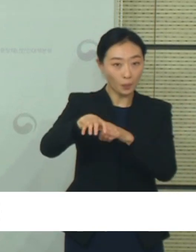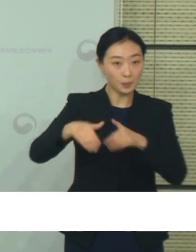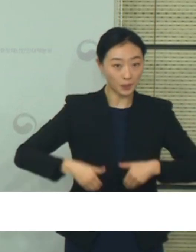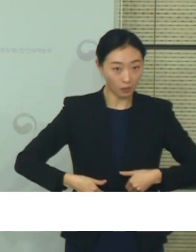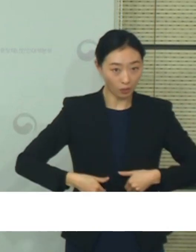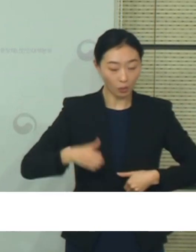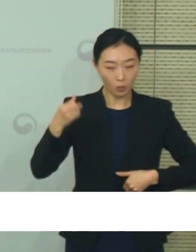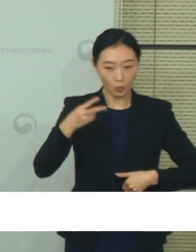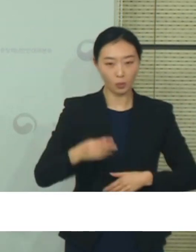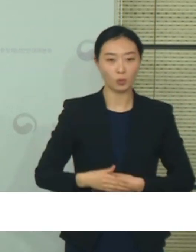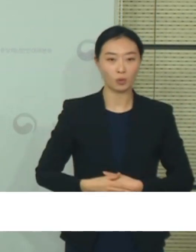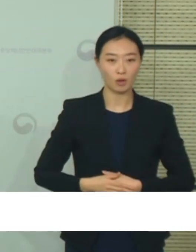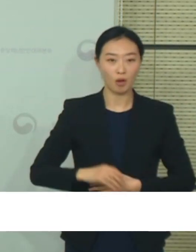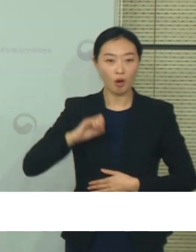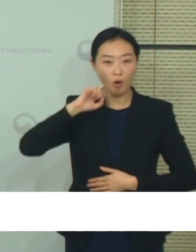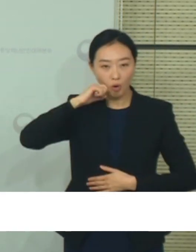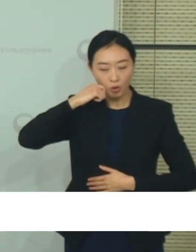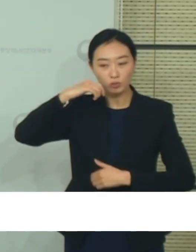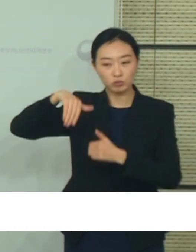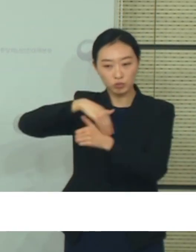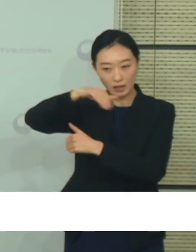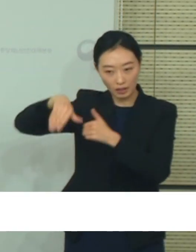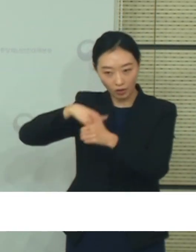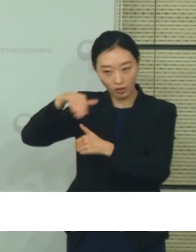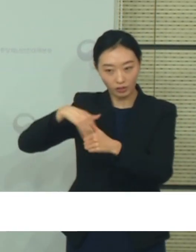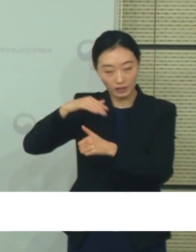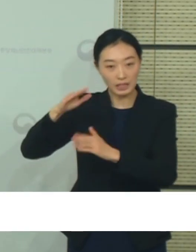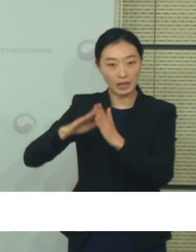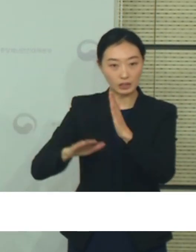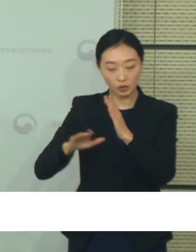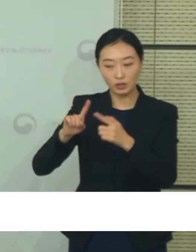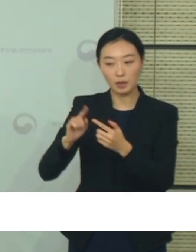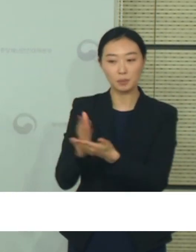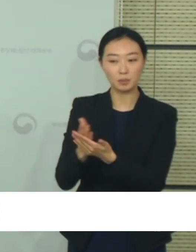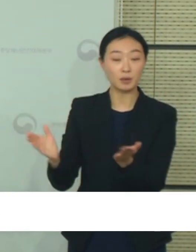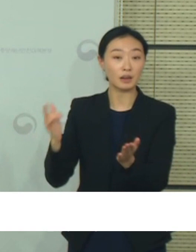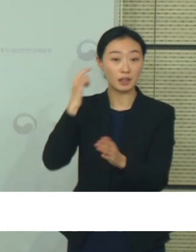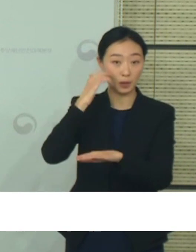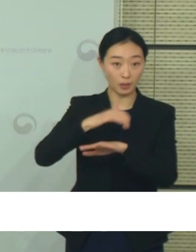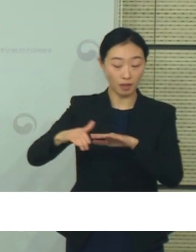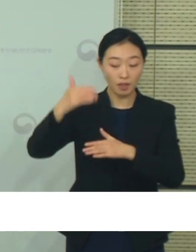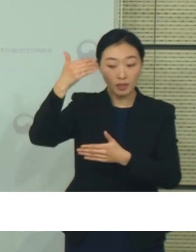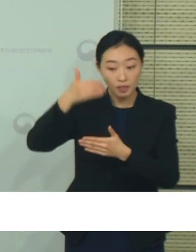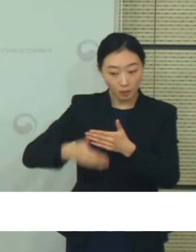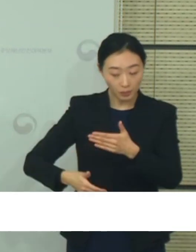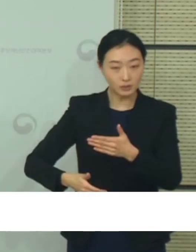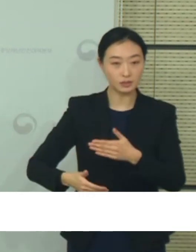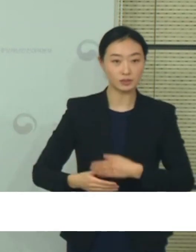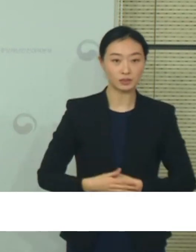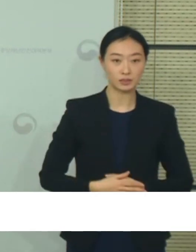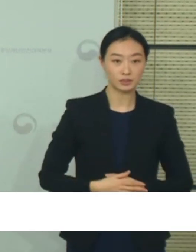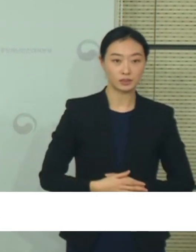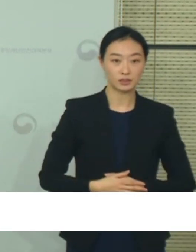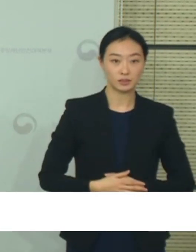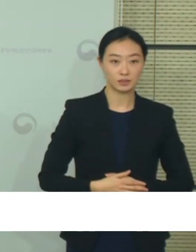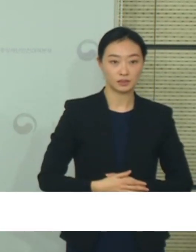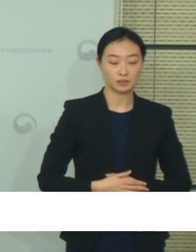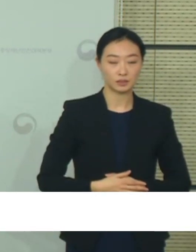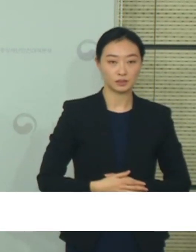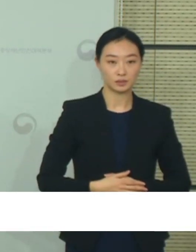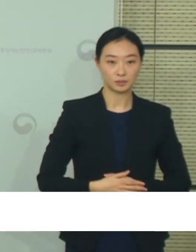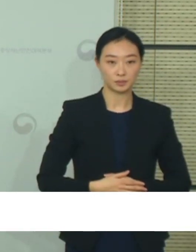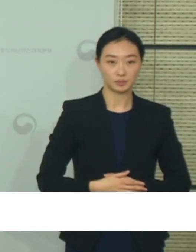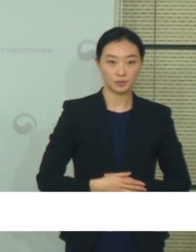취약계층, 취약사업장에 우선적으로 배분을 할 계획이고요. 나머지 부분에 대해서도 저희가